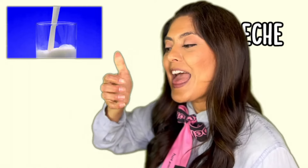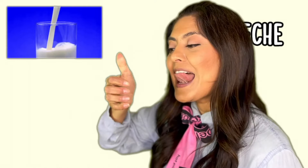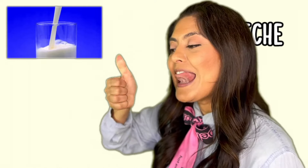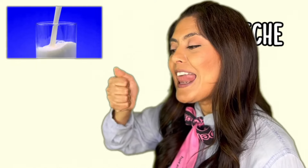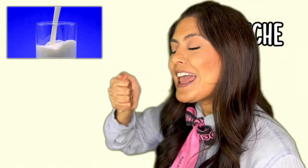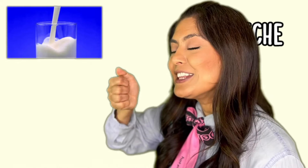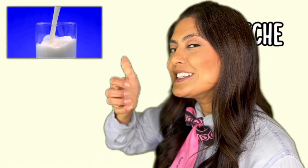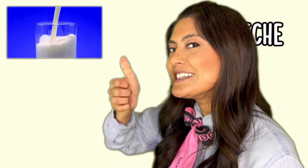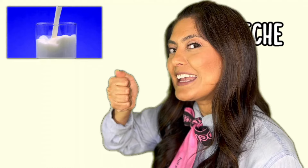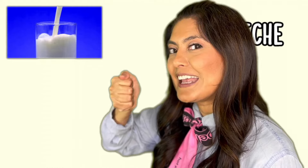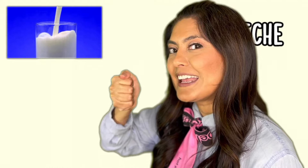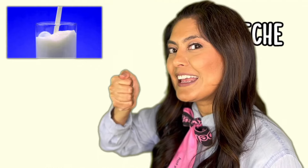Leche.